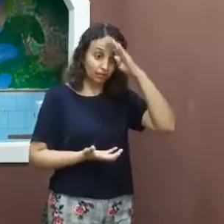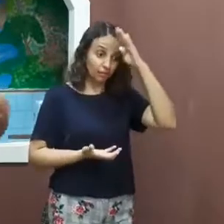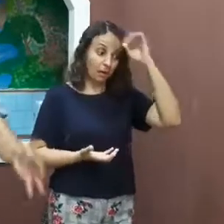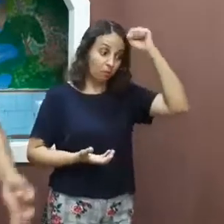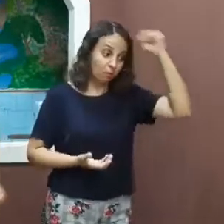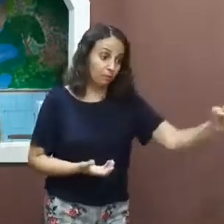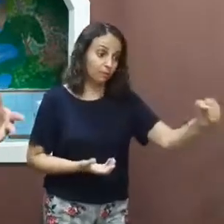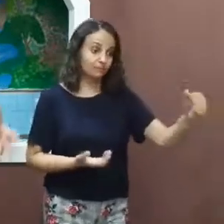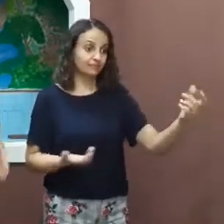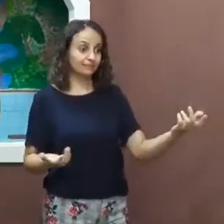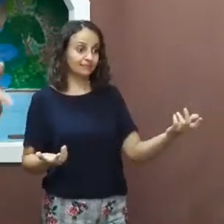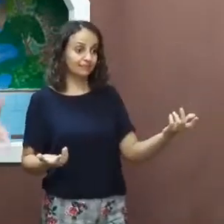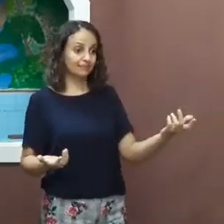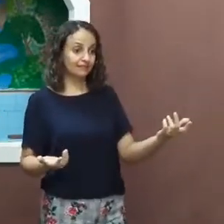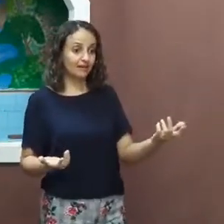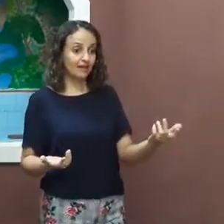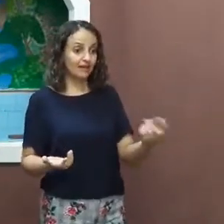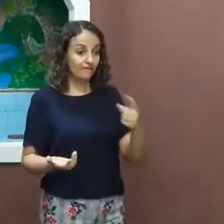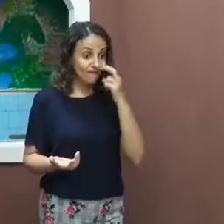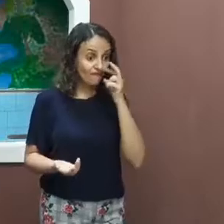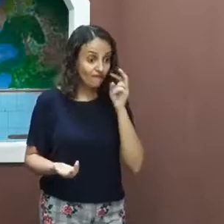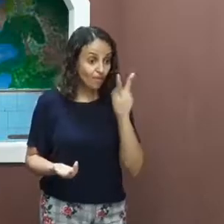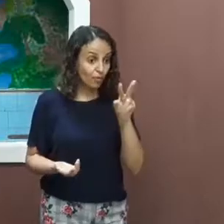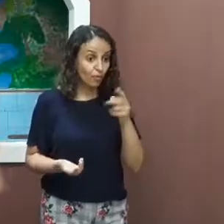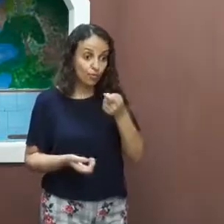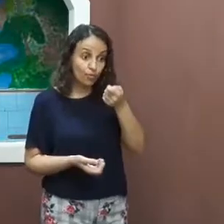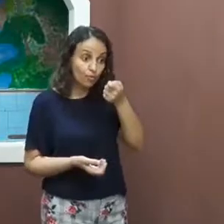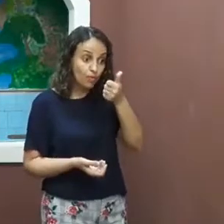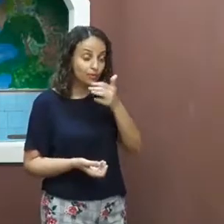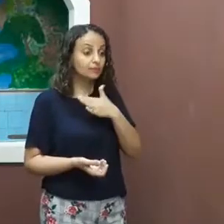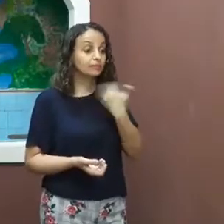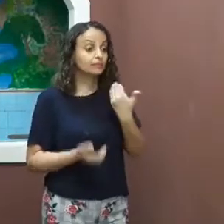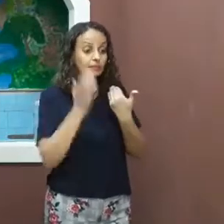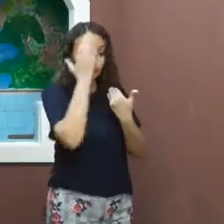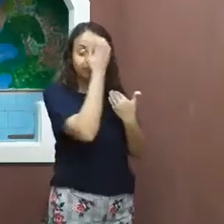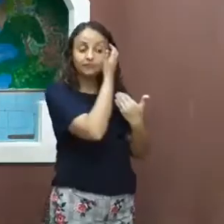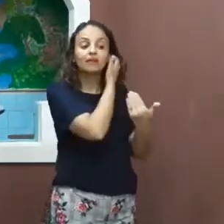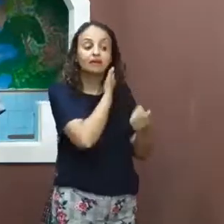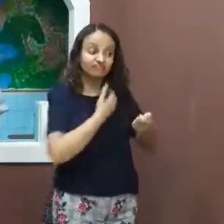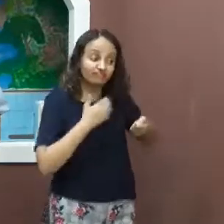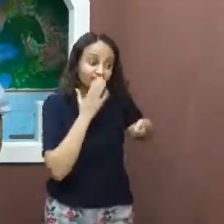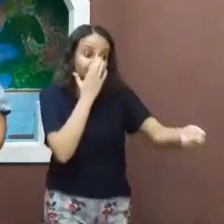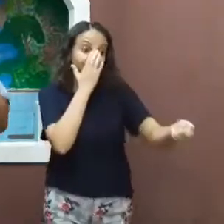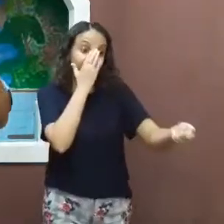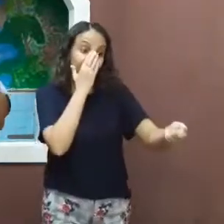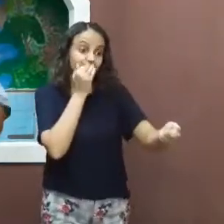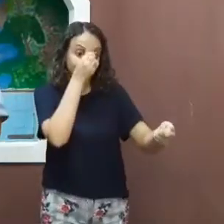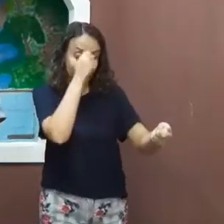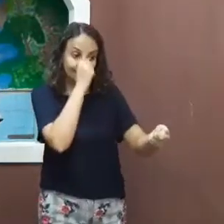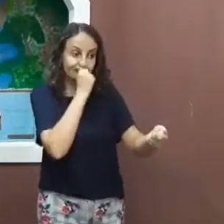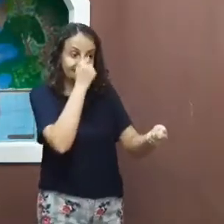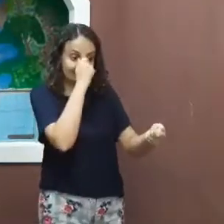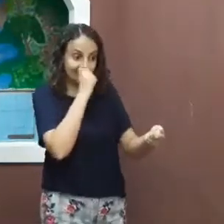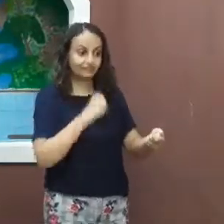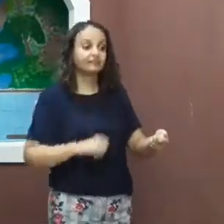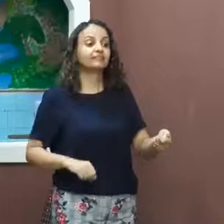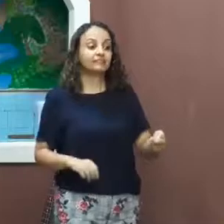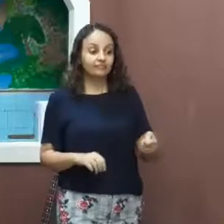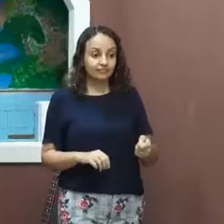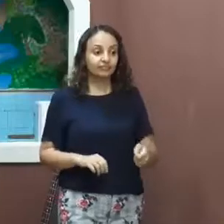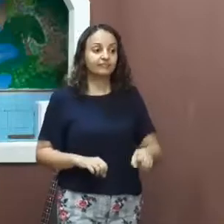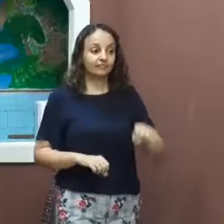Com atentado mesmo. Nós nunca tivemos isso. Então, o tamanho da ganância que